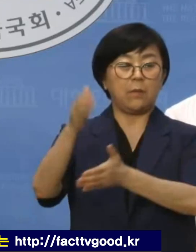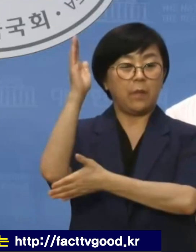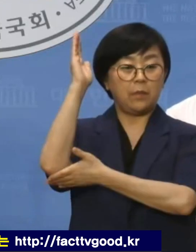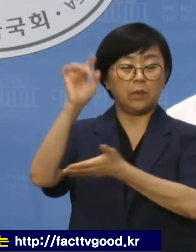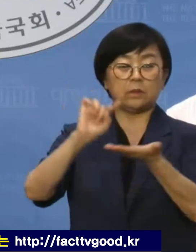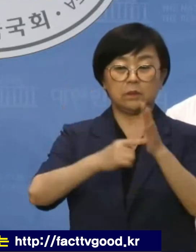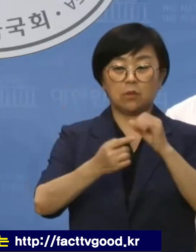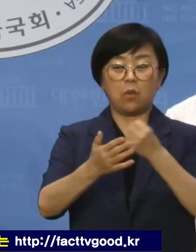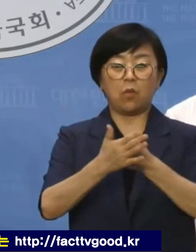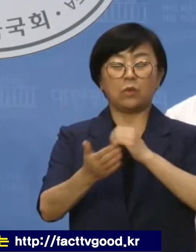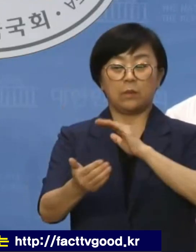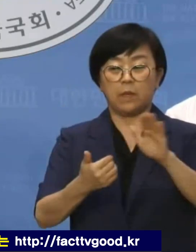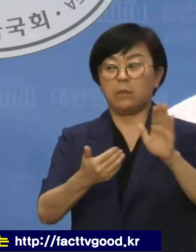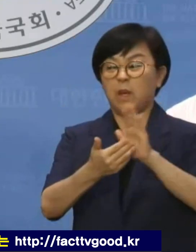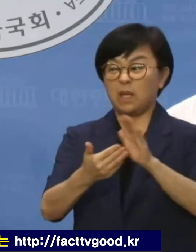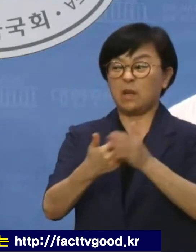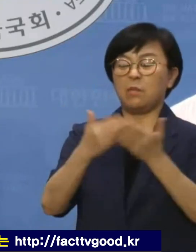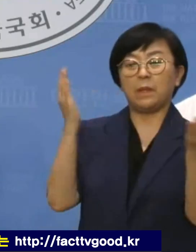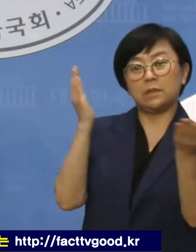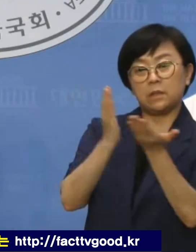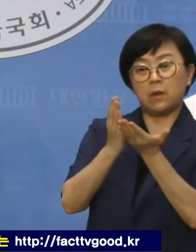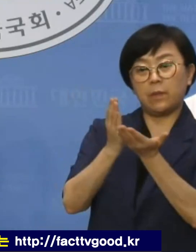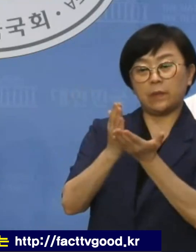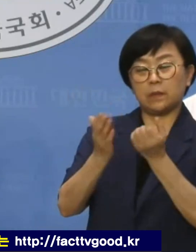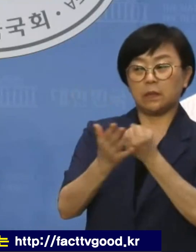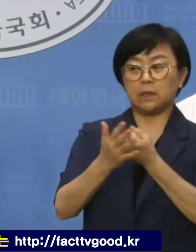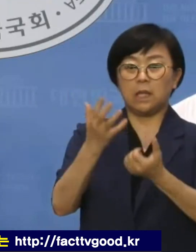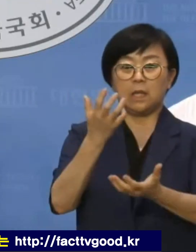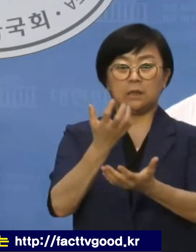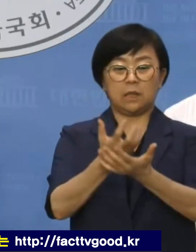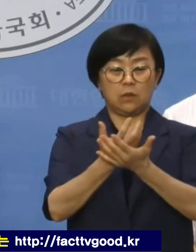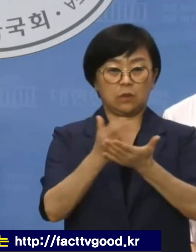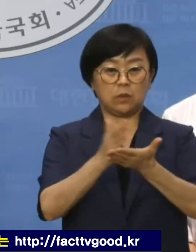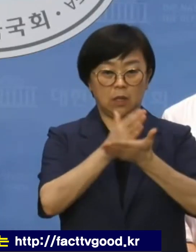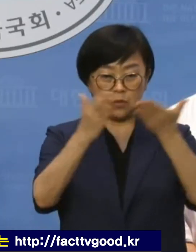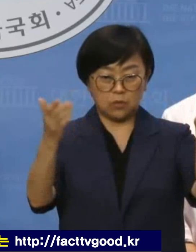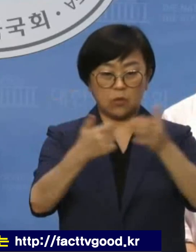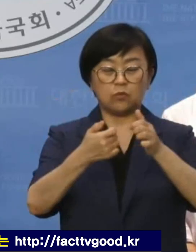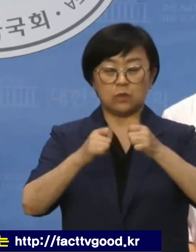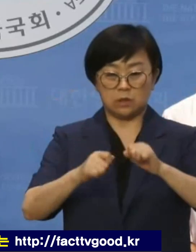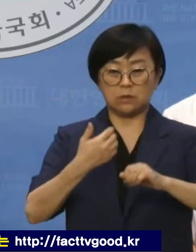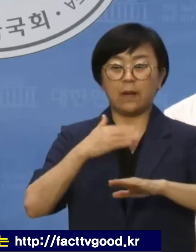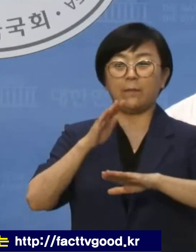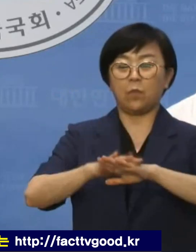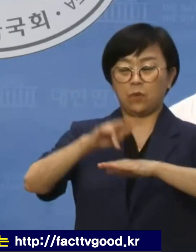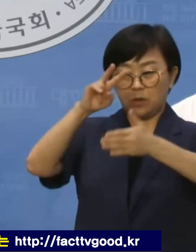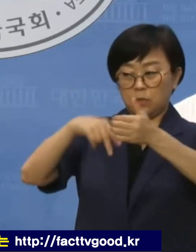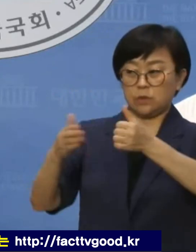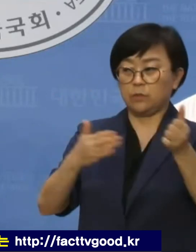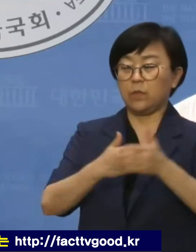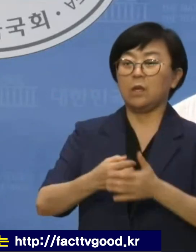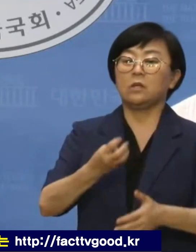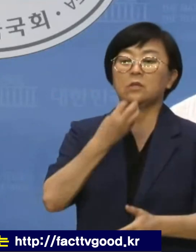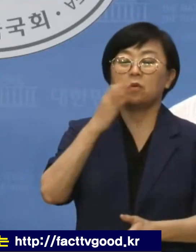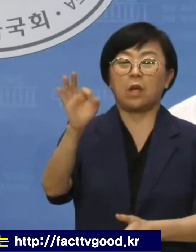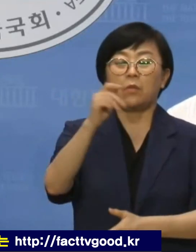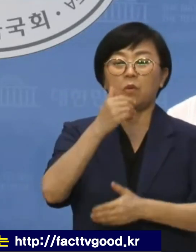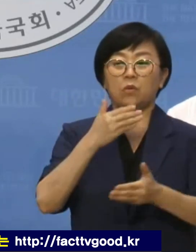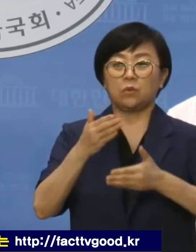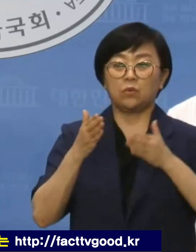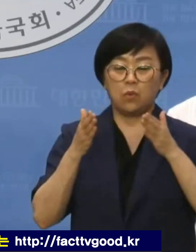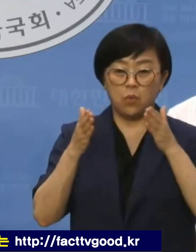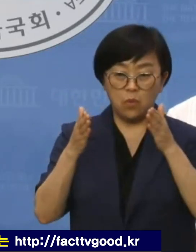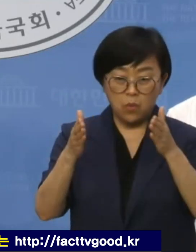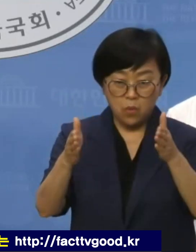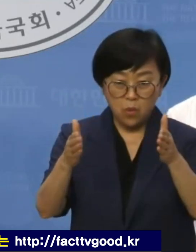저희가 직접 이렇게 대비를 해서 맞춰본 것이고요. 자료들은 나눠드린 거에서 구체적으로 참고하시면 되겠습니다. 서울하고 양평, 물론 이